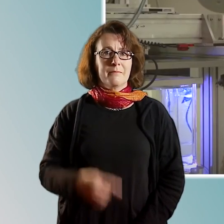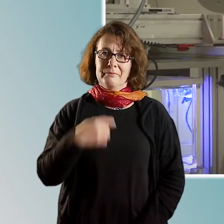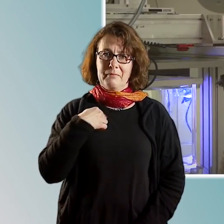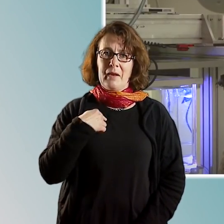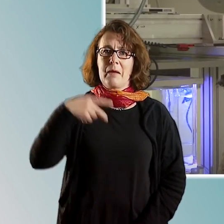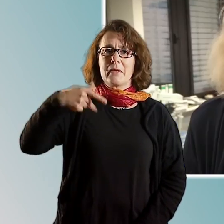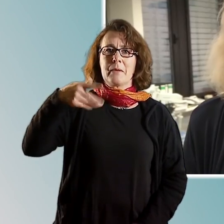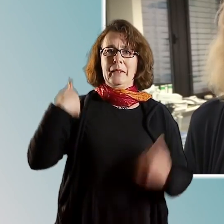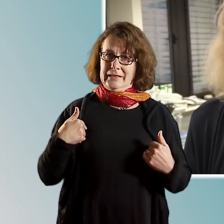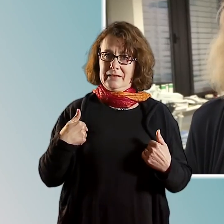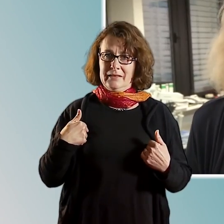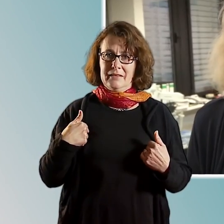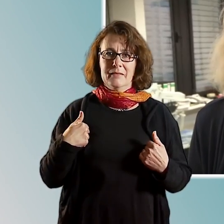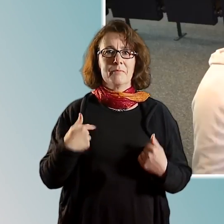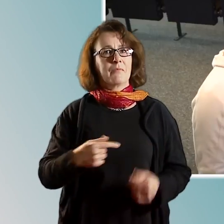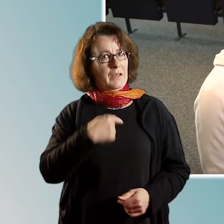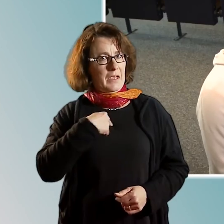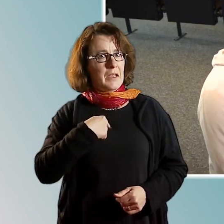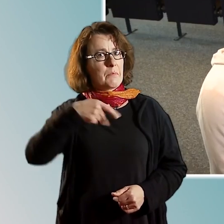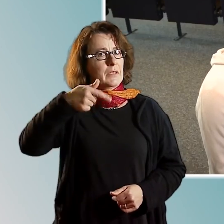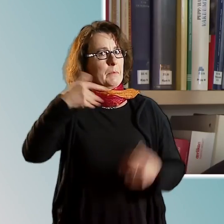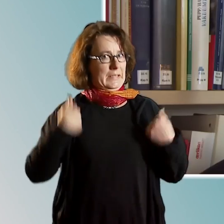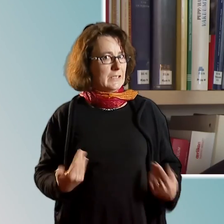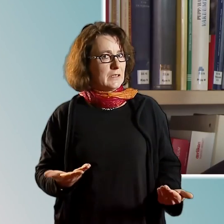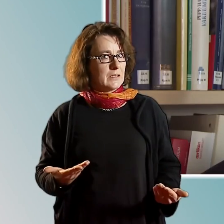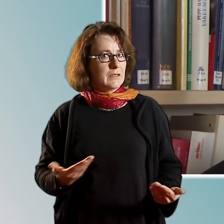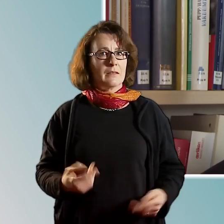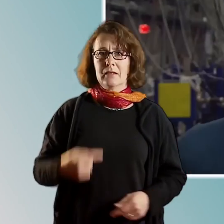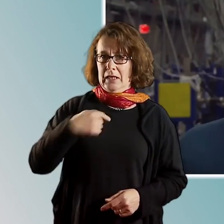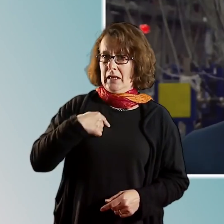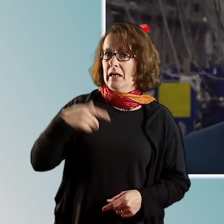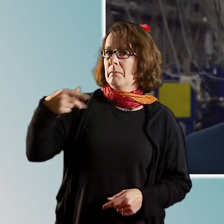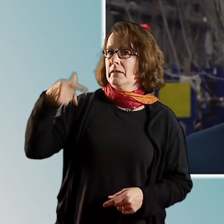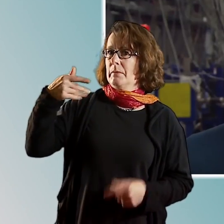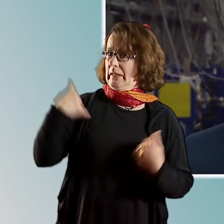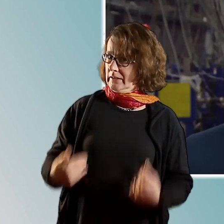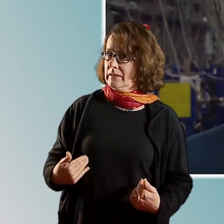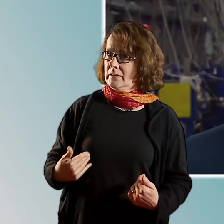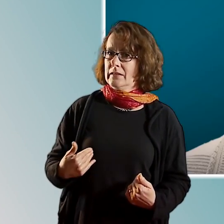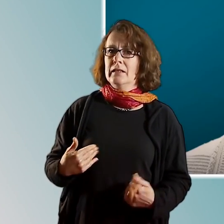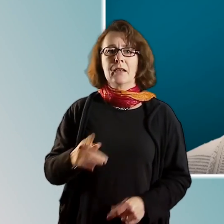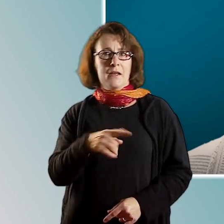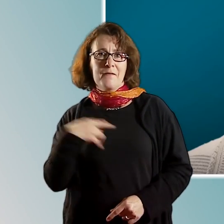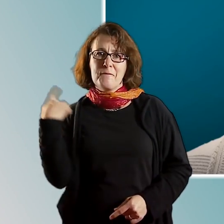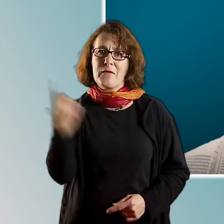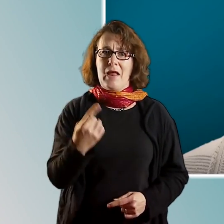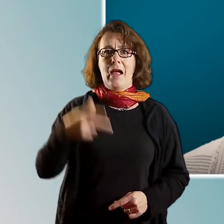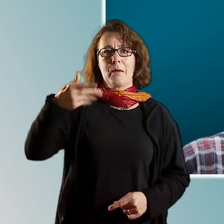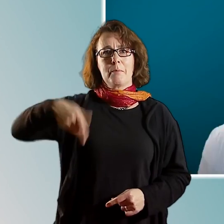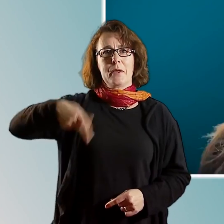Ich bin PTBist. Ich bin PTBist. Ich bin PTBist. Ich bin PTBist. Ich bin PTBist. Wir sind